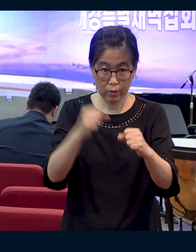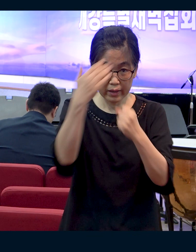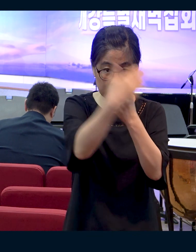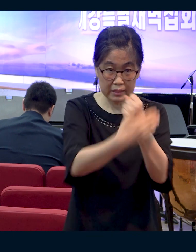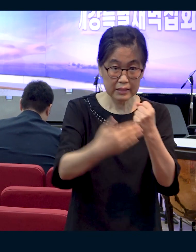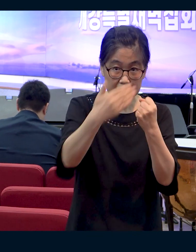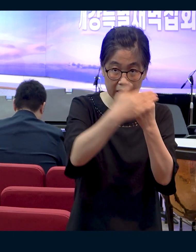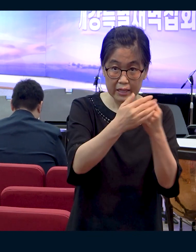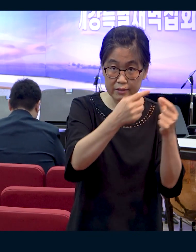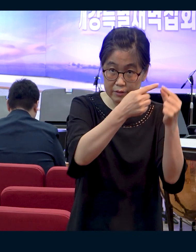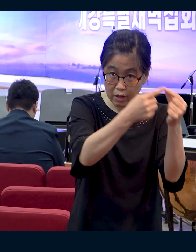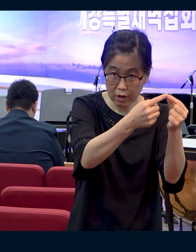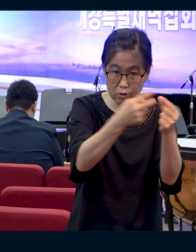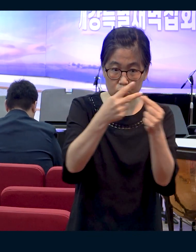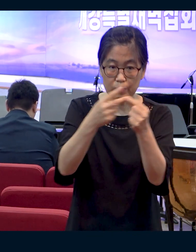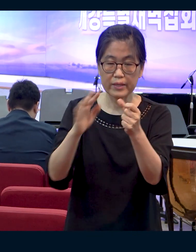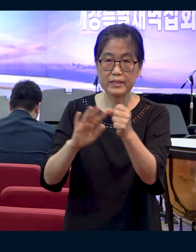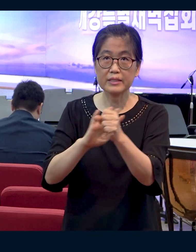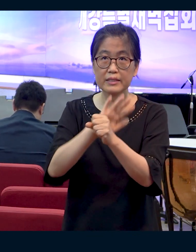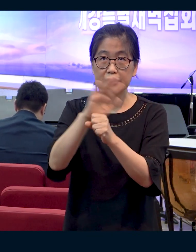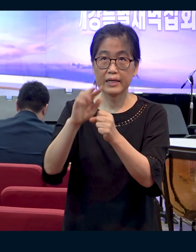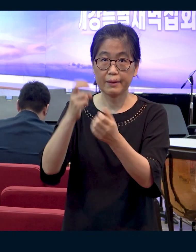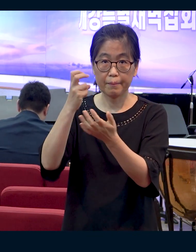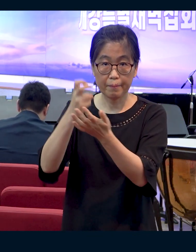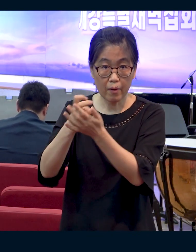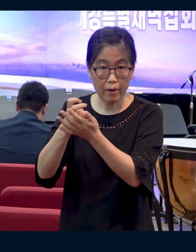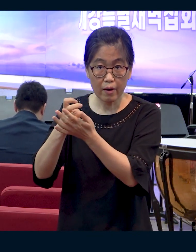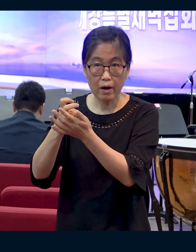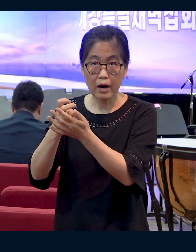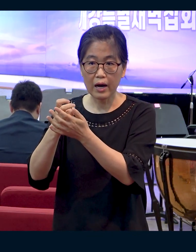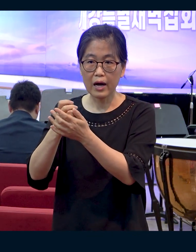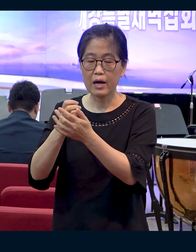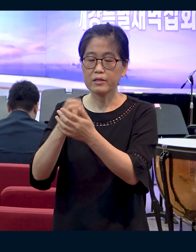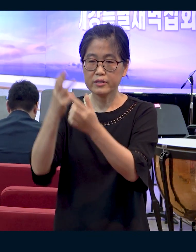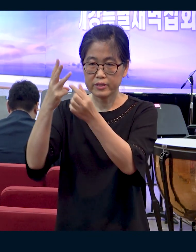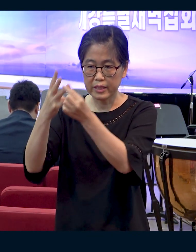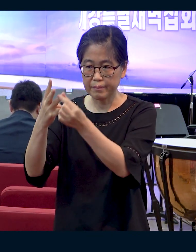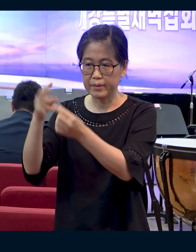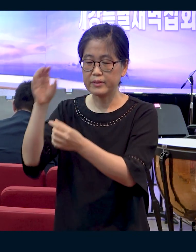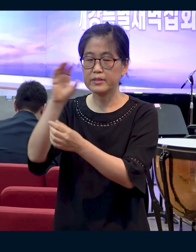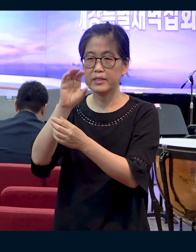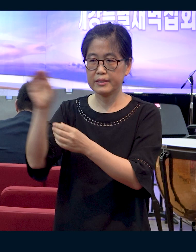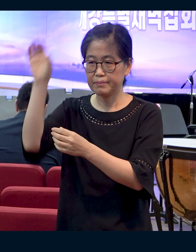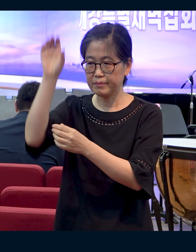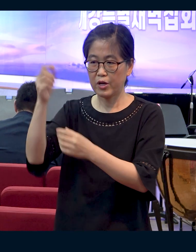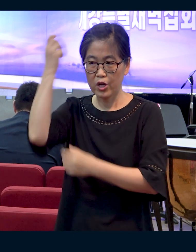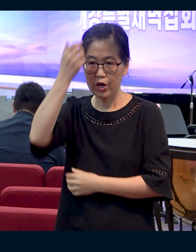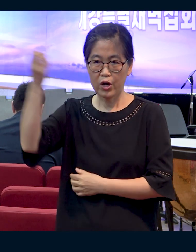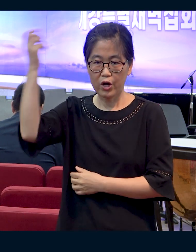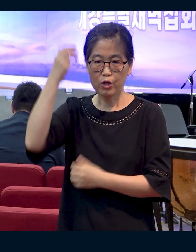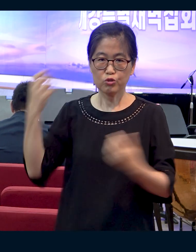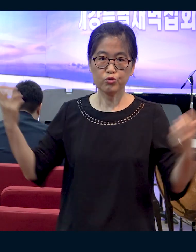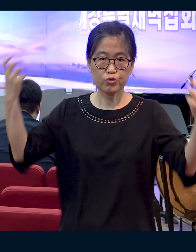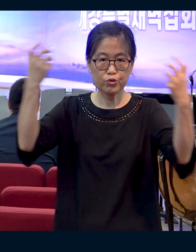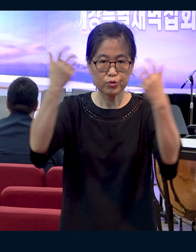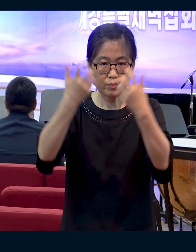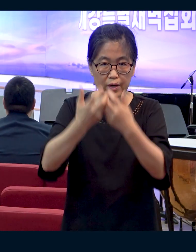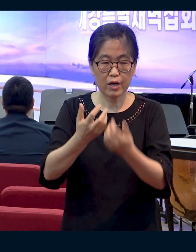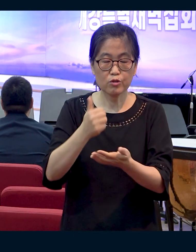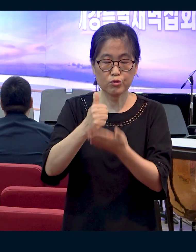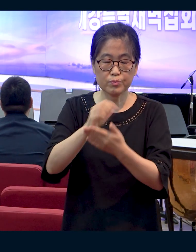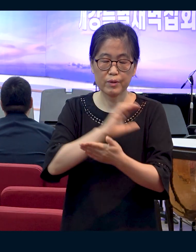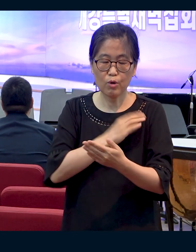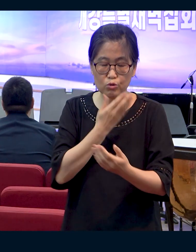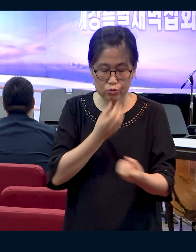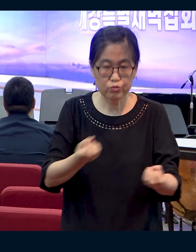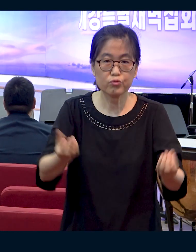은혜. 또 뭐라 그러세요? 사랑의 계명. 그리고 또 뭐예요? 십자가의 영성. 이것이 여러분에게 충만할 수 있기를 주의